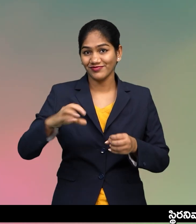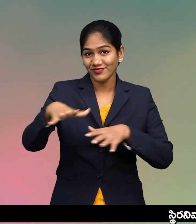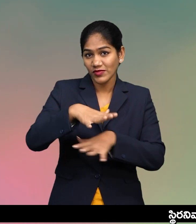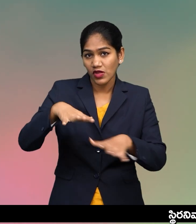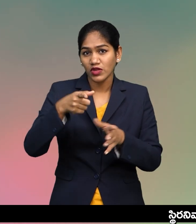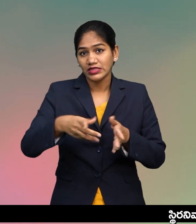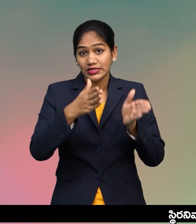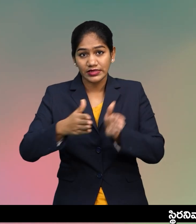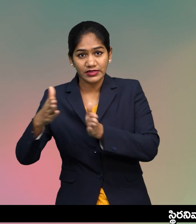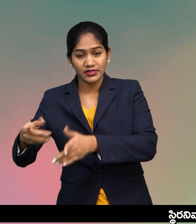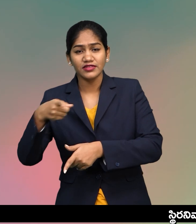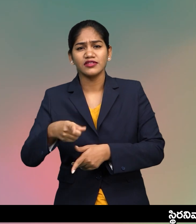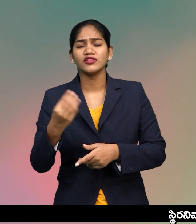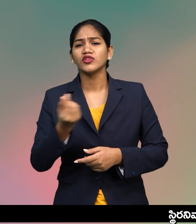స్థిర నివాసాలను నిర్వహిస్తుంది.